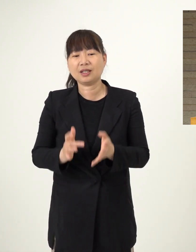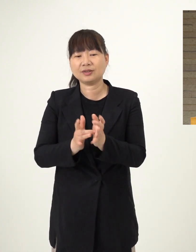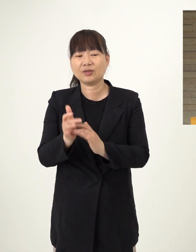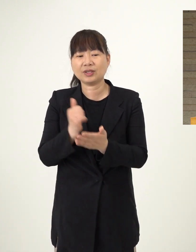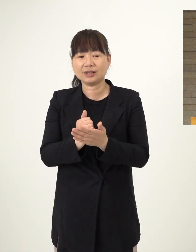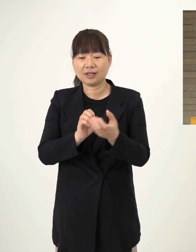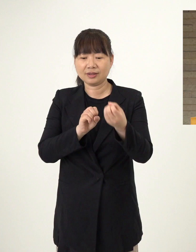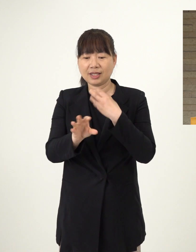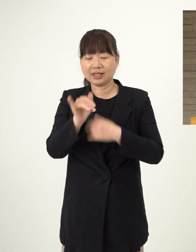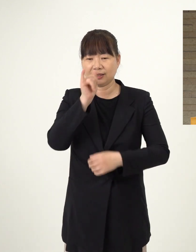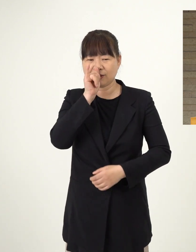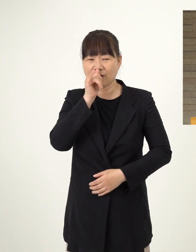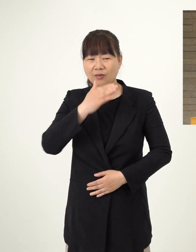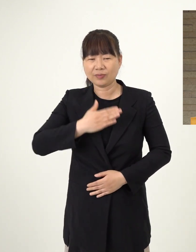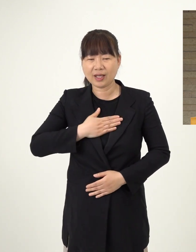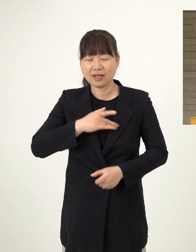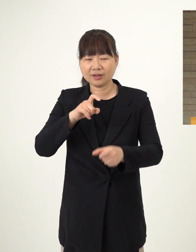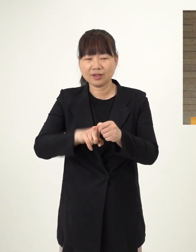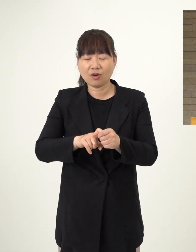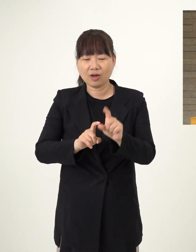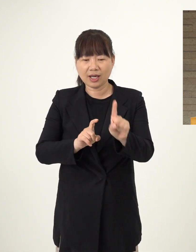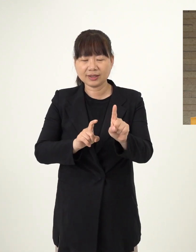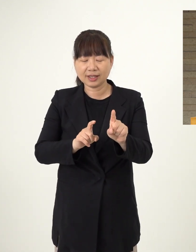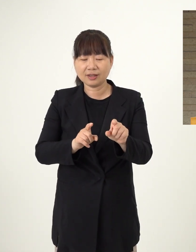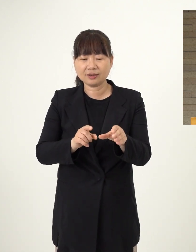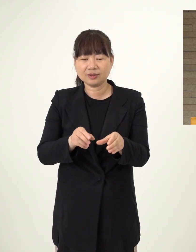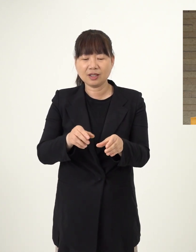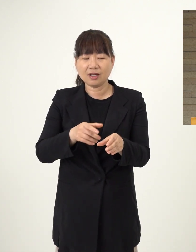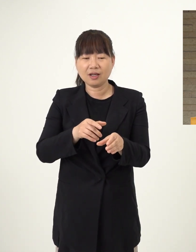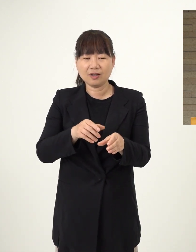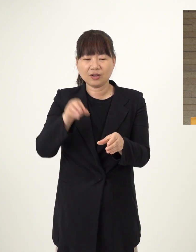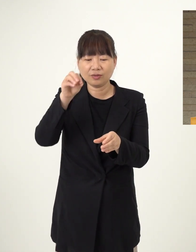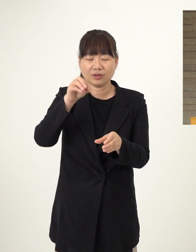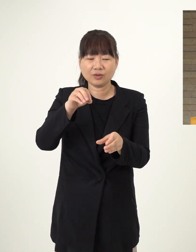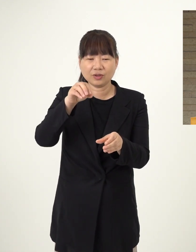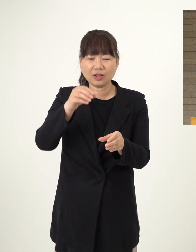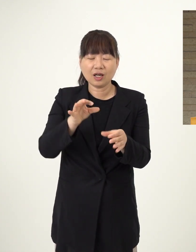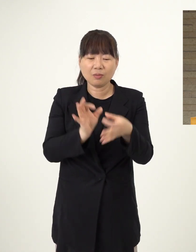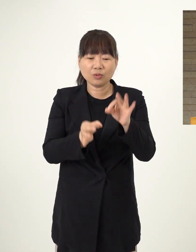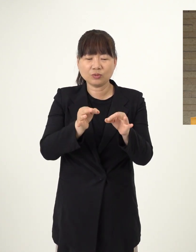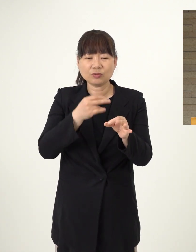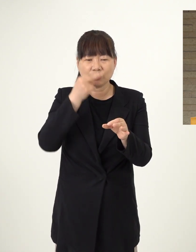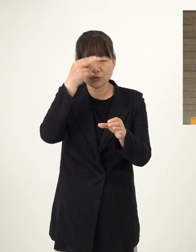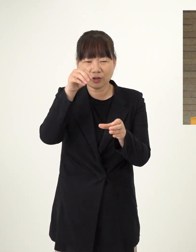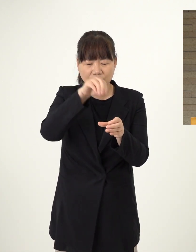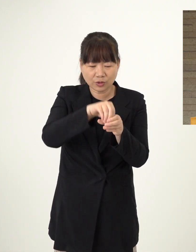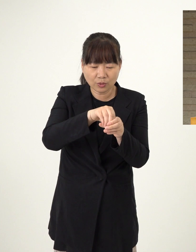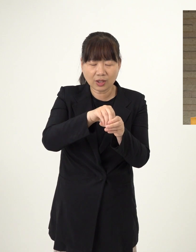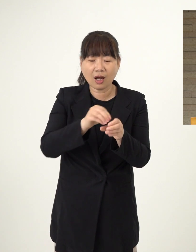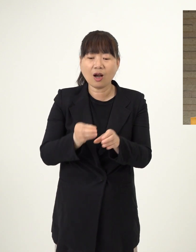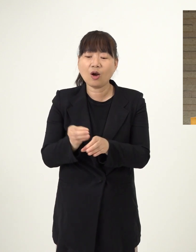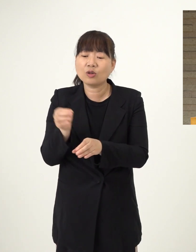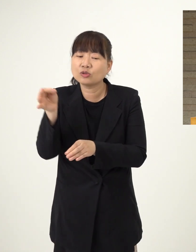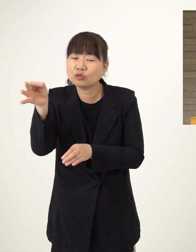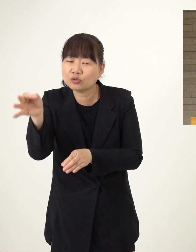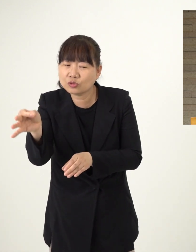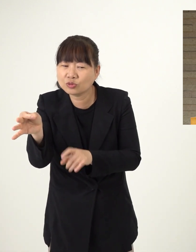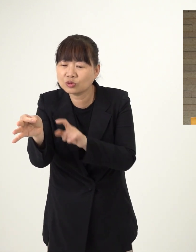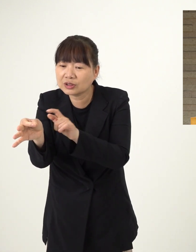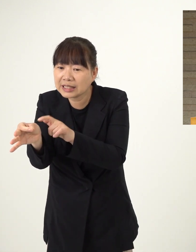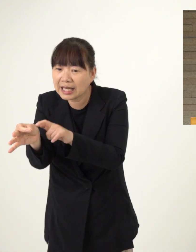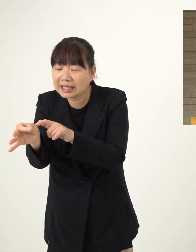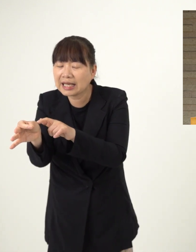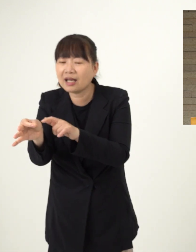예수께서 대답하시되 내가 떡 한 조각을 적셔다 주는 자가 그니라 하고 곧 한 조각을 적셔서